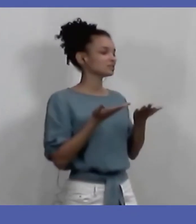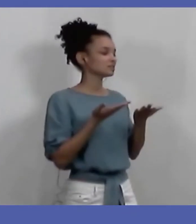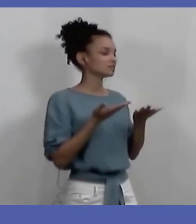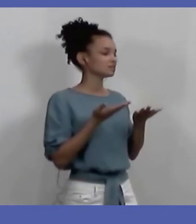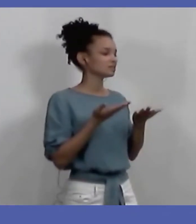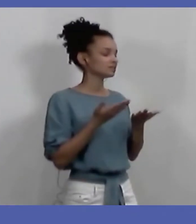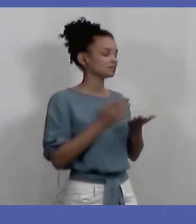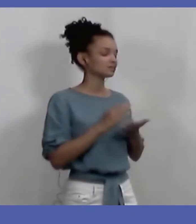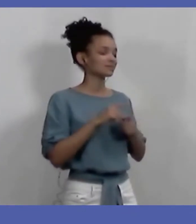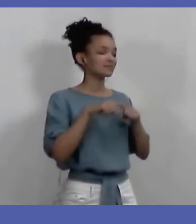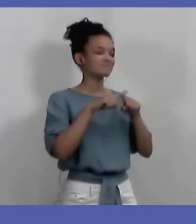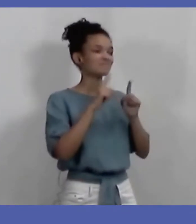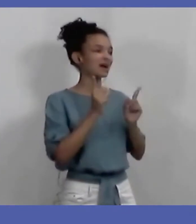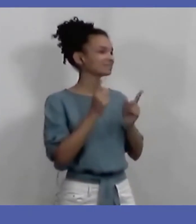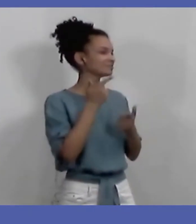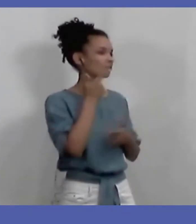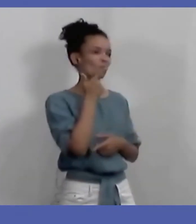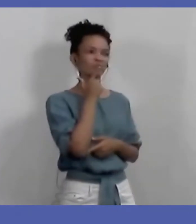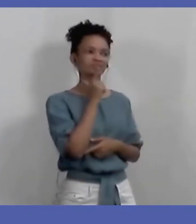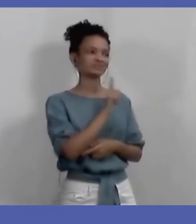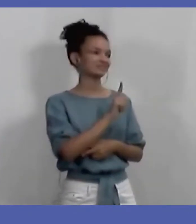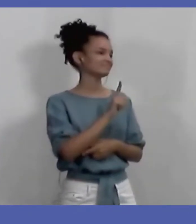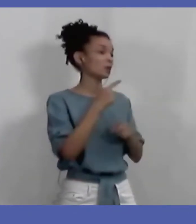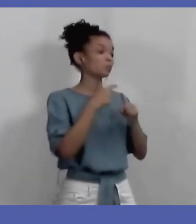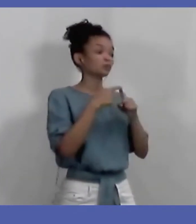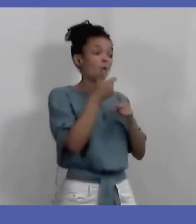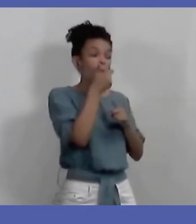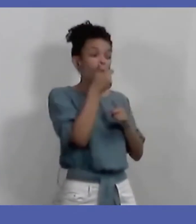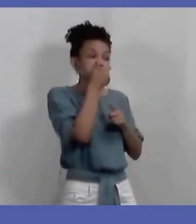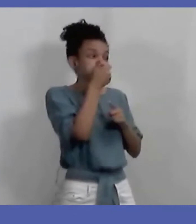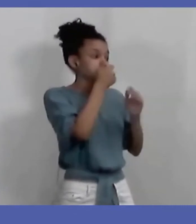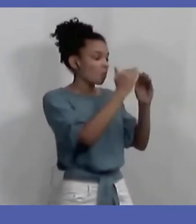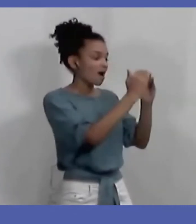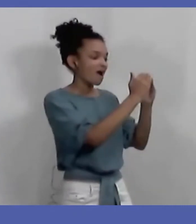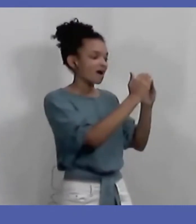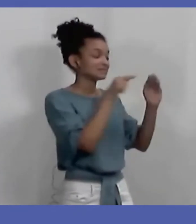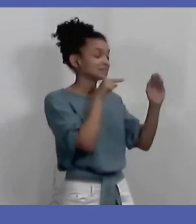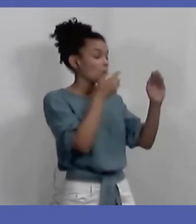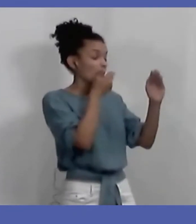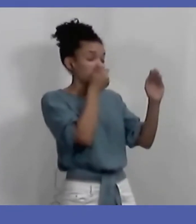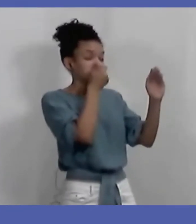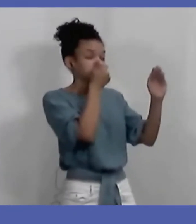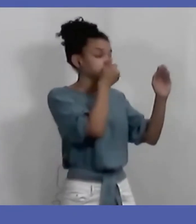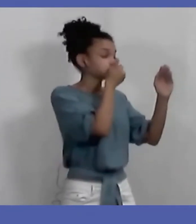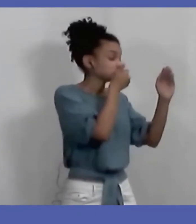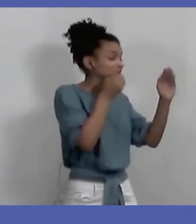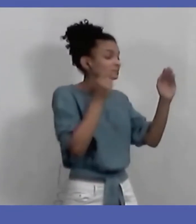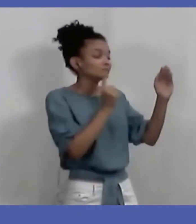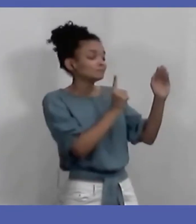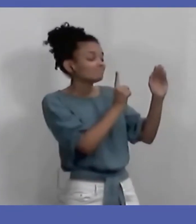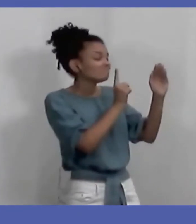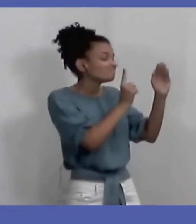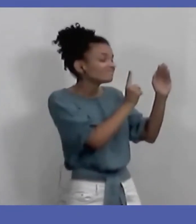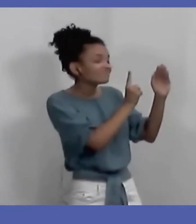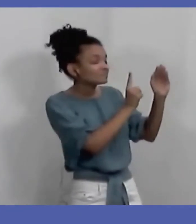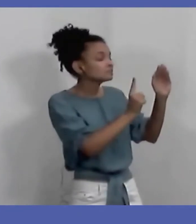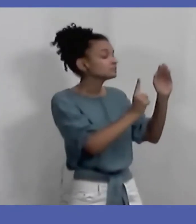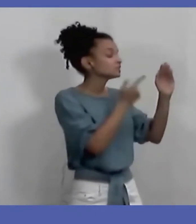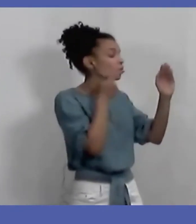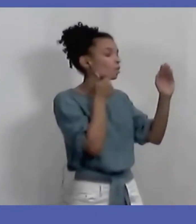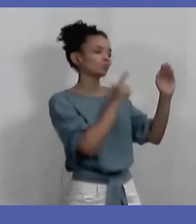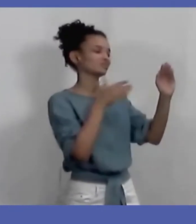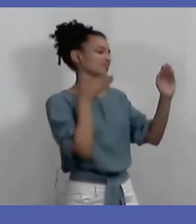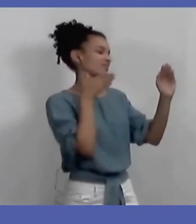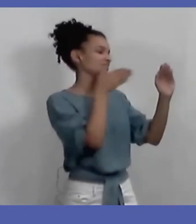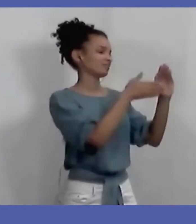chega. Mas nem isso conseguiram, pedindo licença, e todo mundo não dava espaço, cheio.